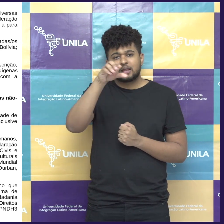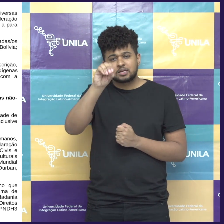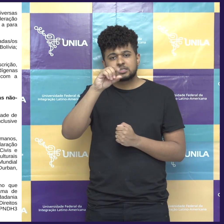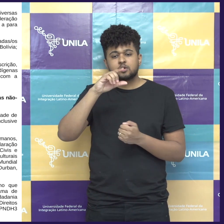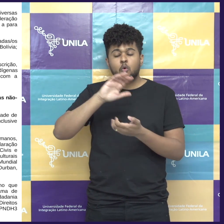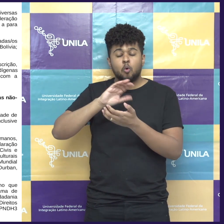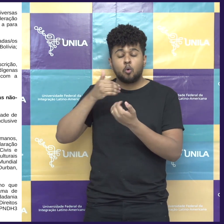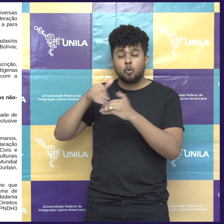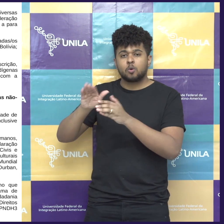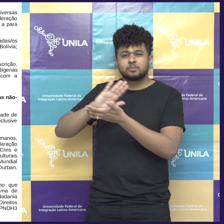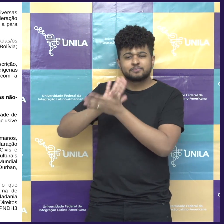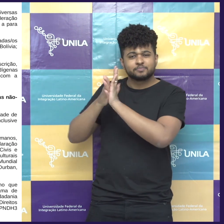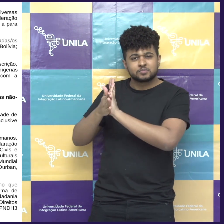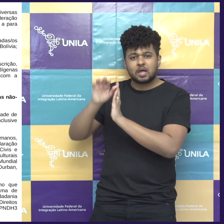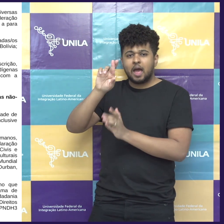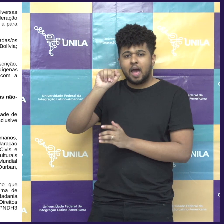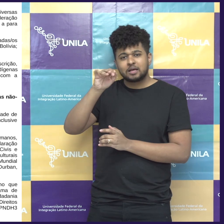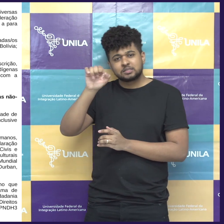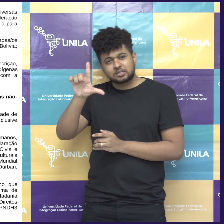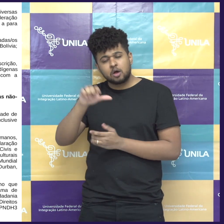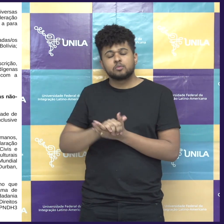contra o Racismo, Discriminação Racial,